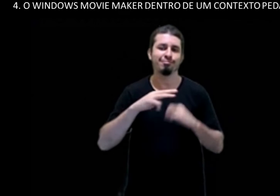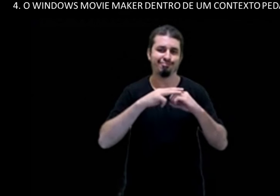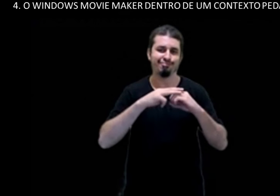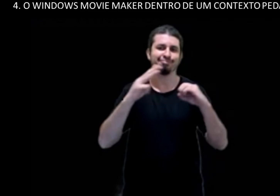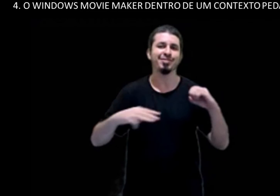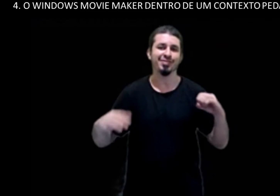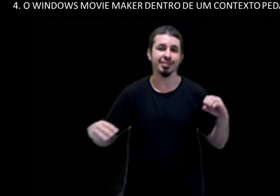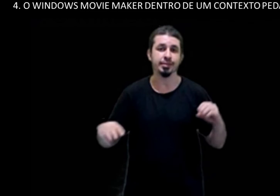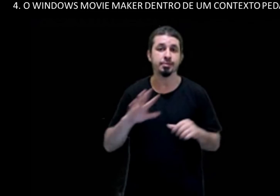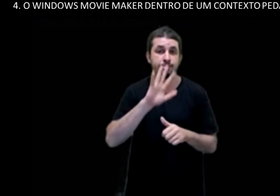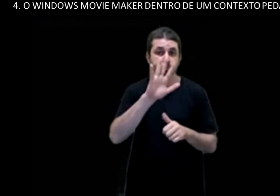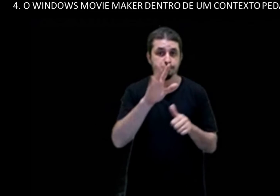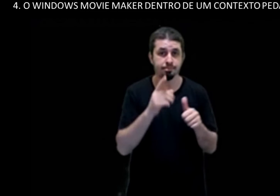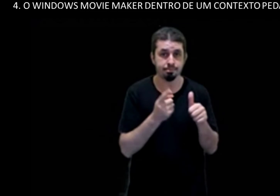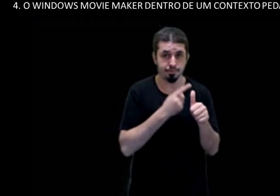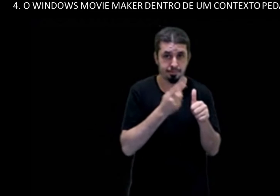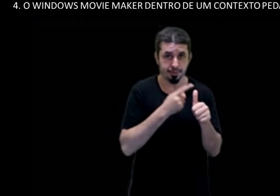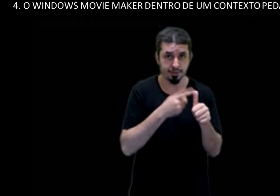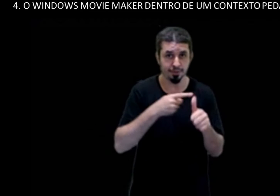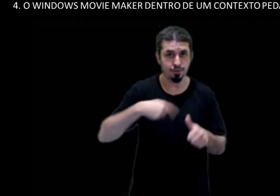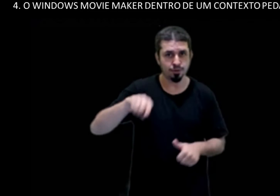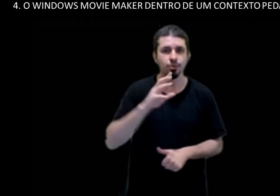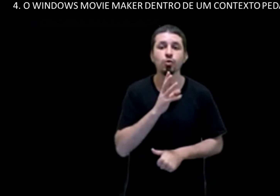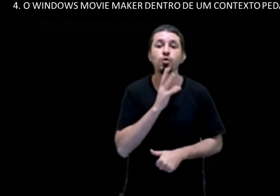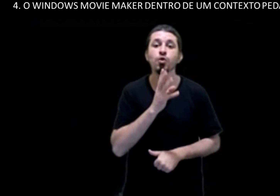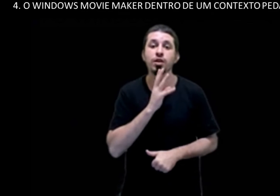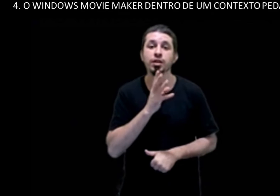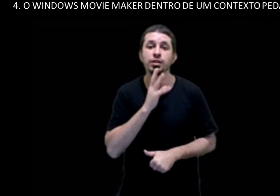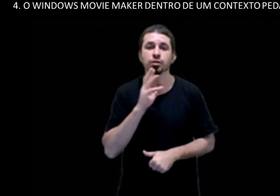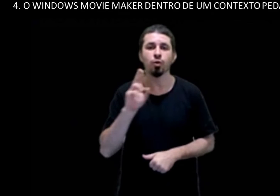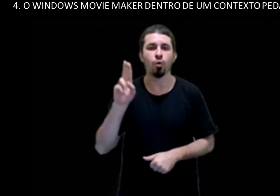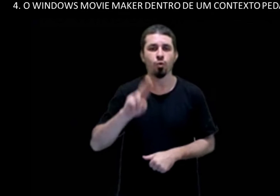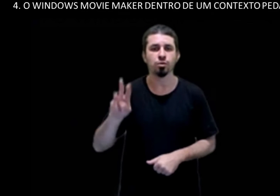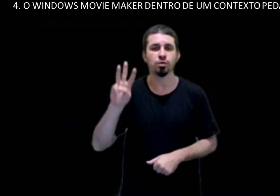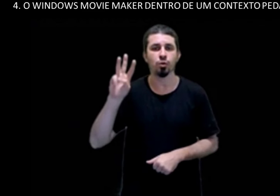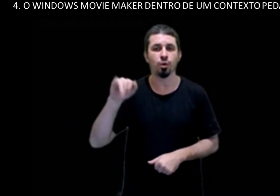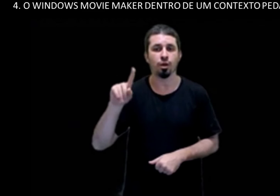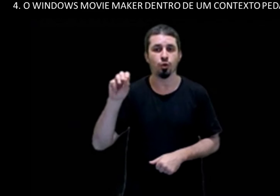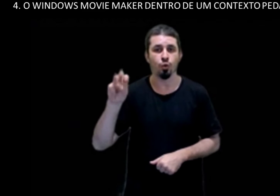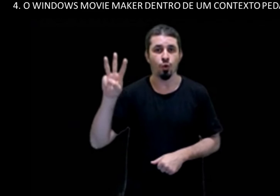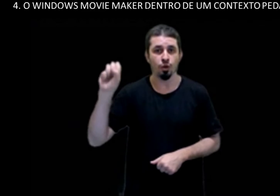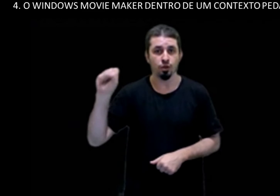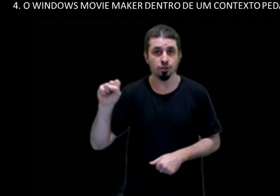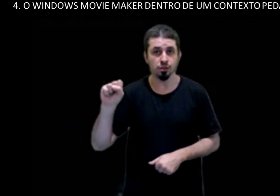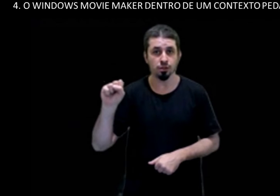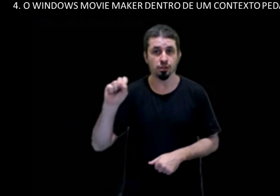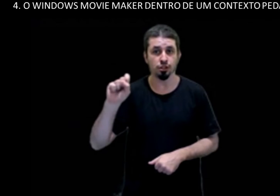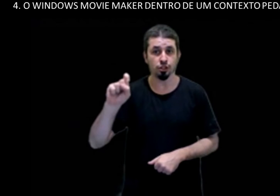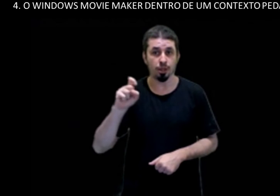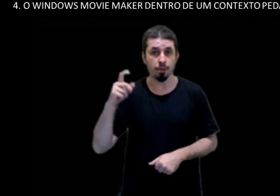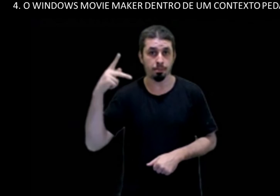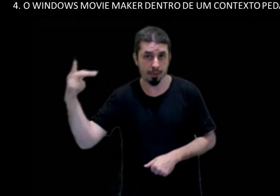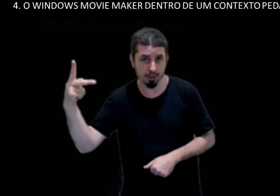Maker. Primeiramente, deverá ter conhecimento básico de um Windows XP profissional